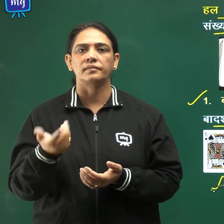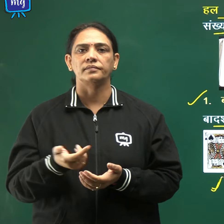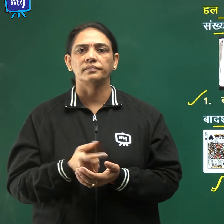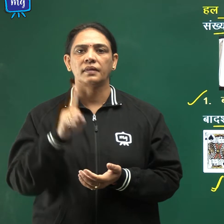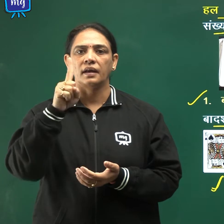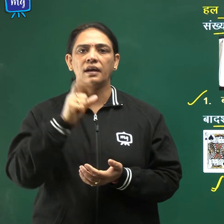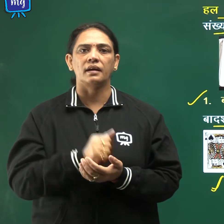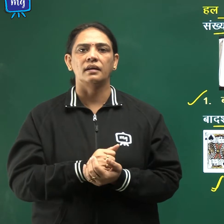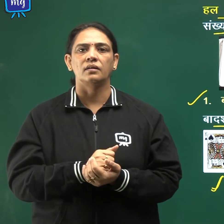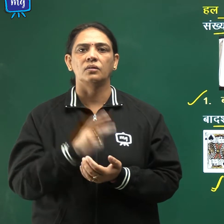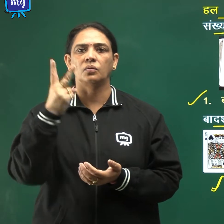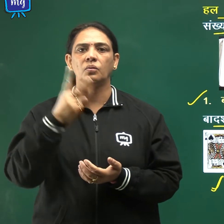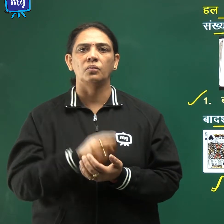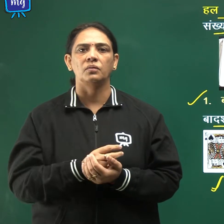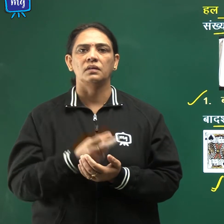कि 12345